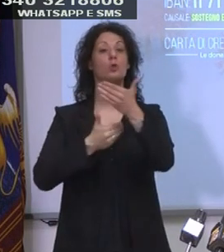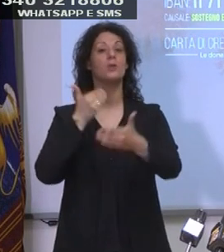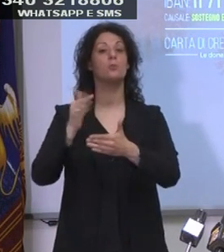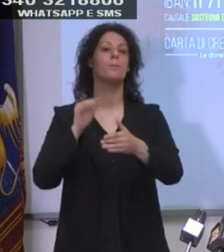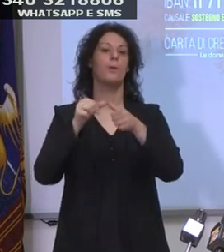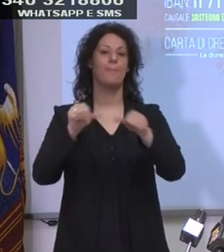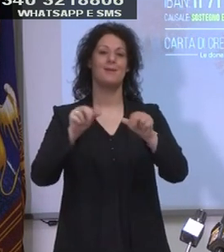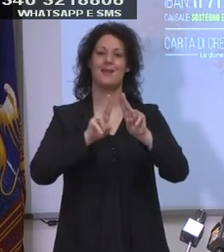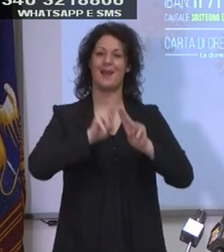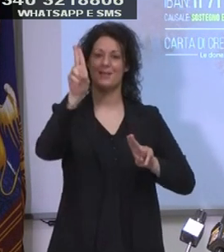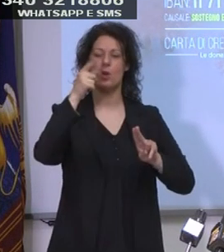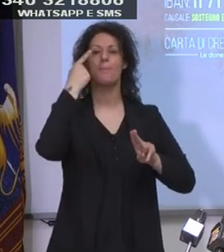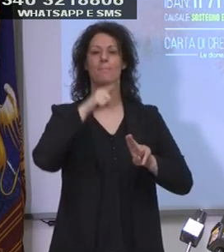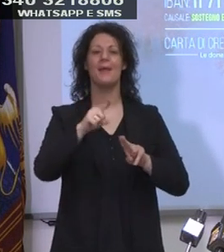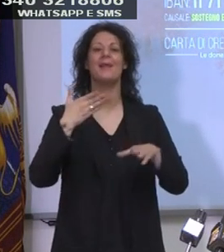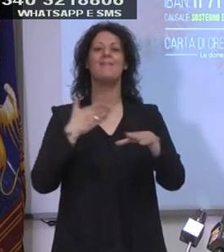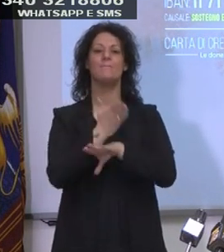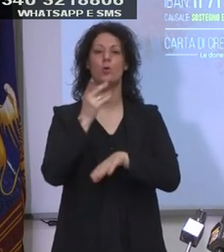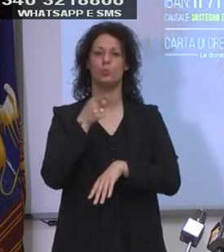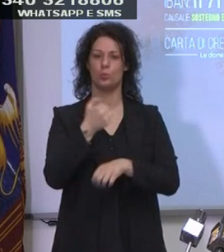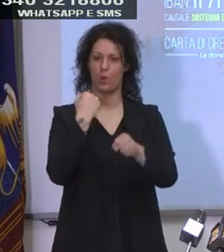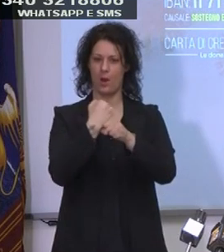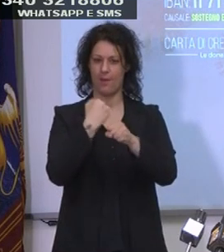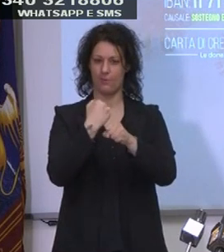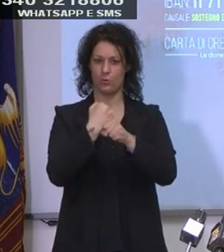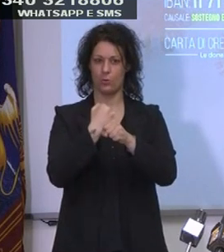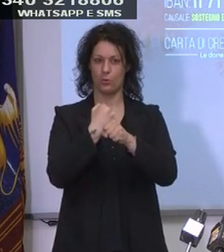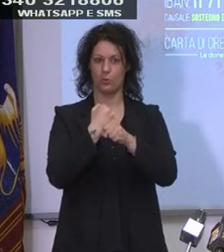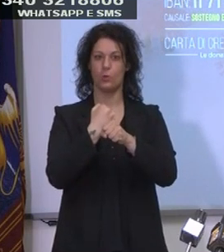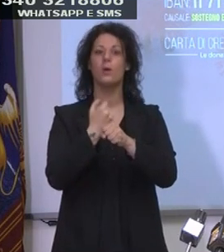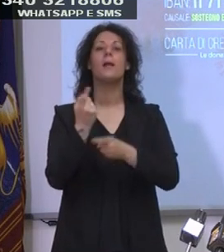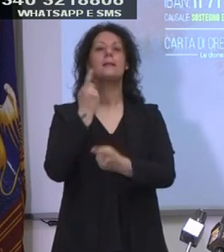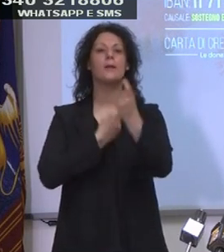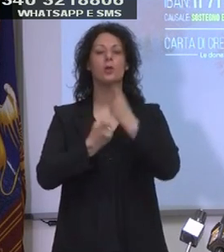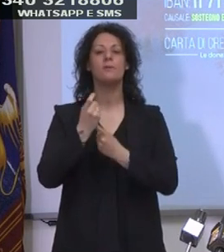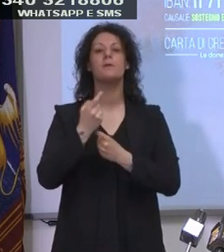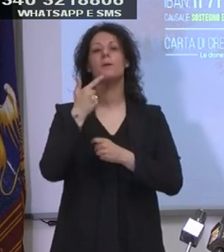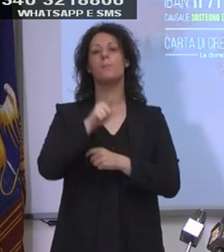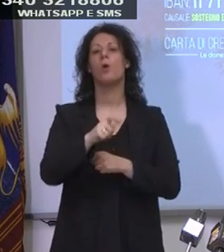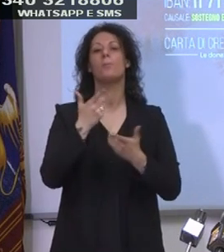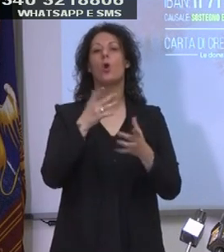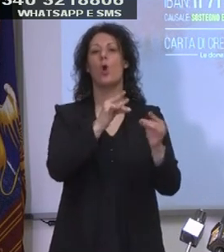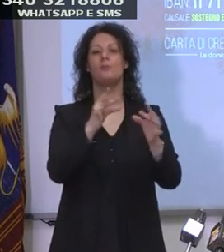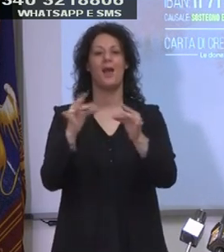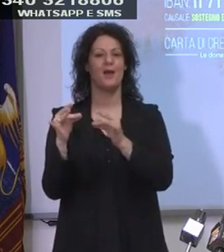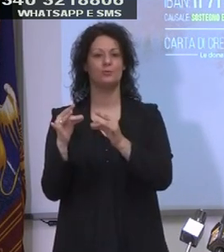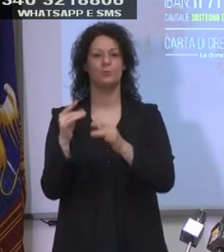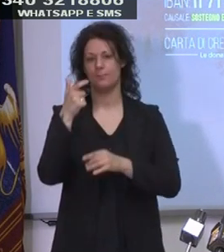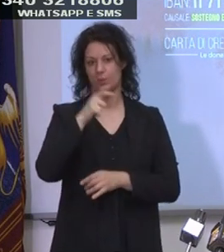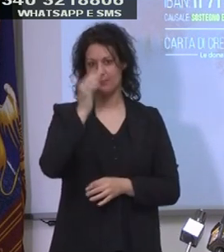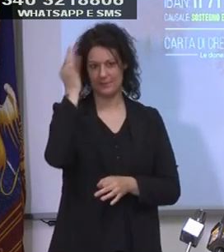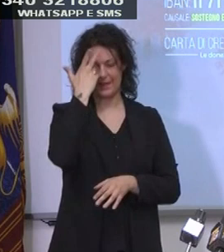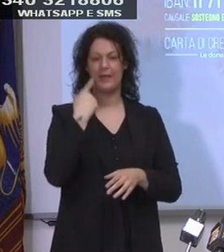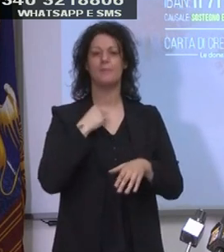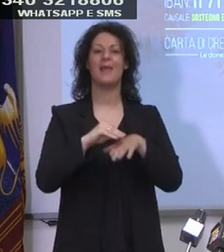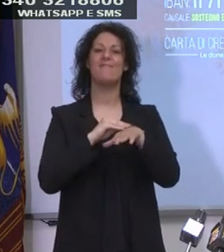qualsiasi altro infortunio e che è stata, come dire, mutuata da altri contagi. Se sì, un infermiere si becca, come dire, l'HIV con